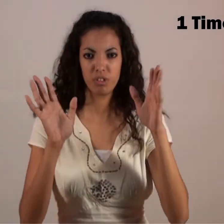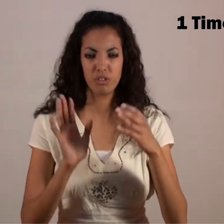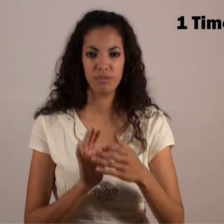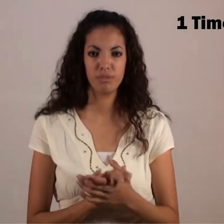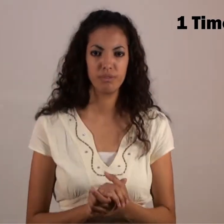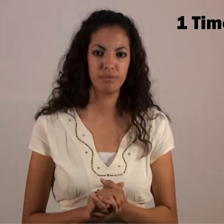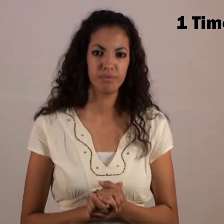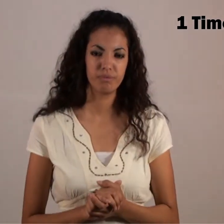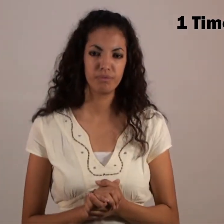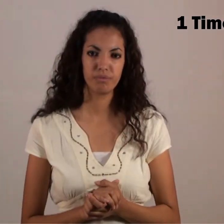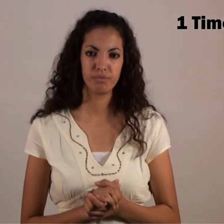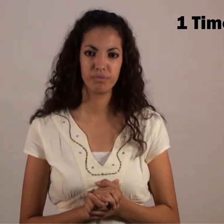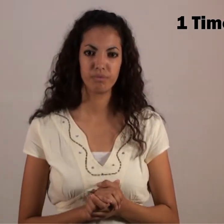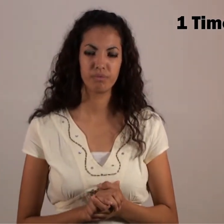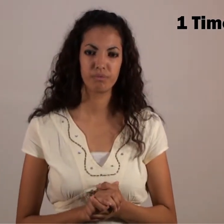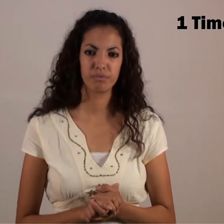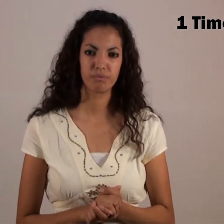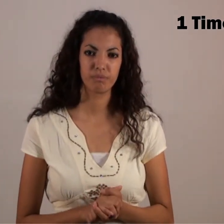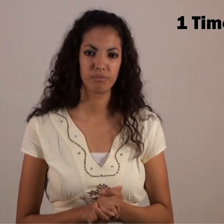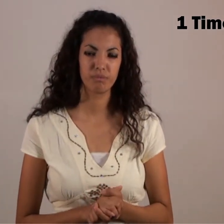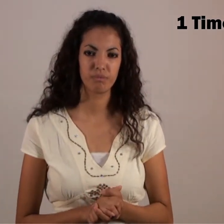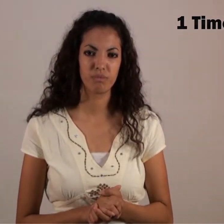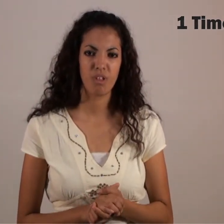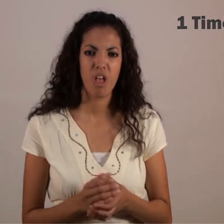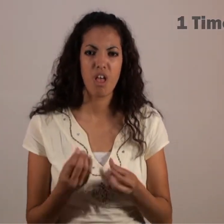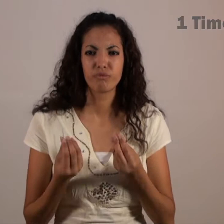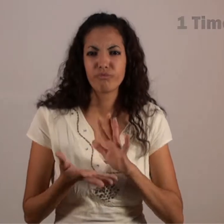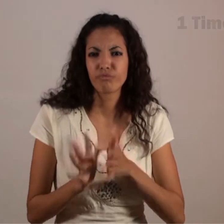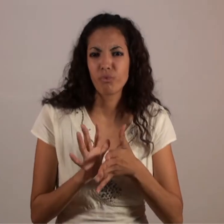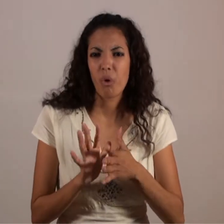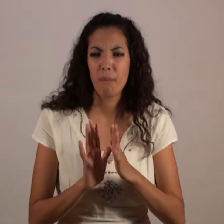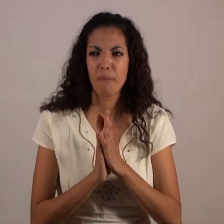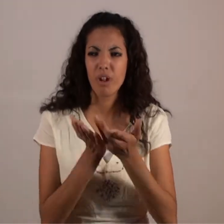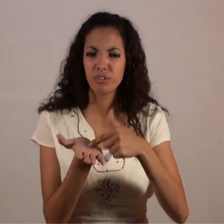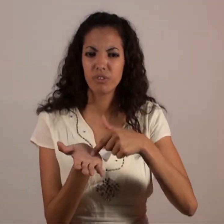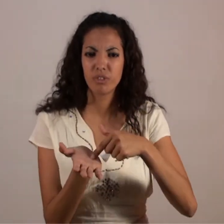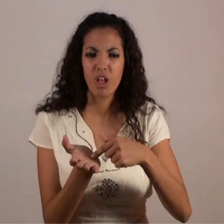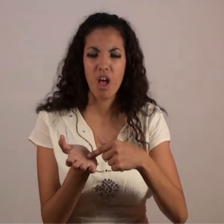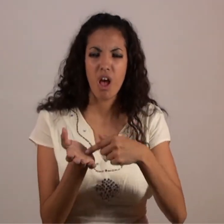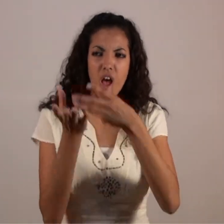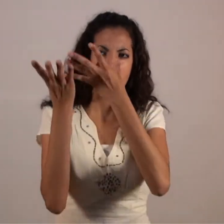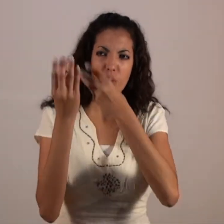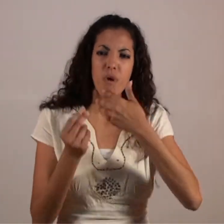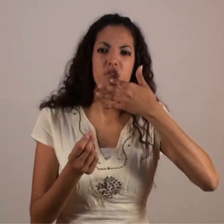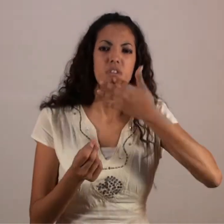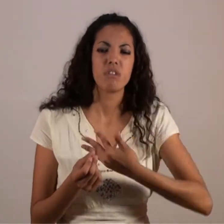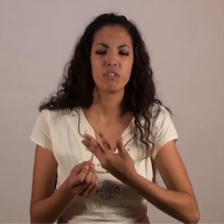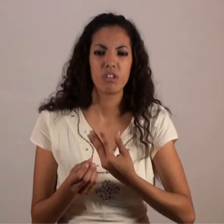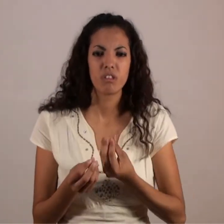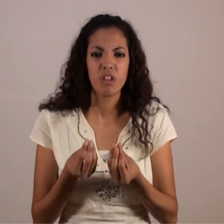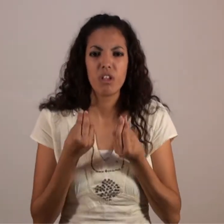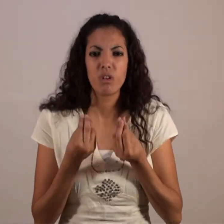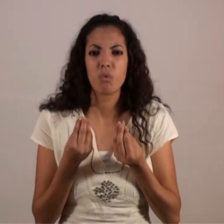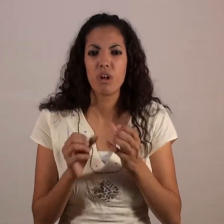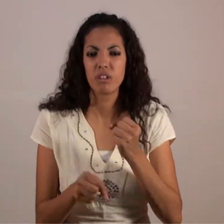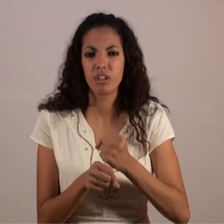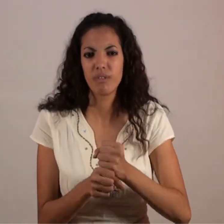tiempo. ¿De qué modo estos versículos nos ayudan a comprender qué está haciendo Cristo por nosotros en el